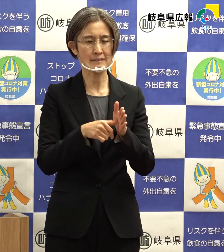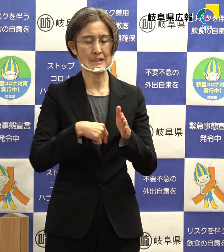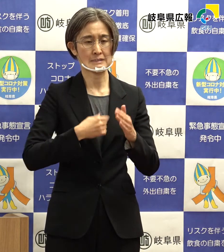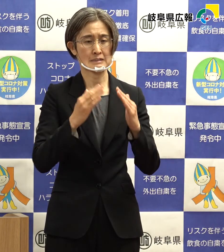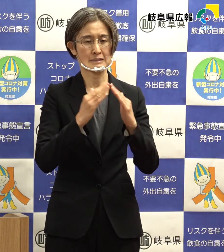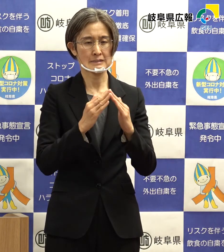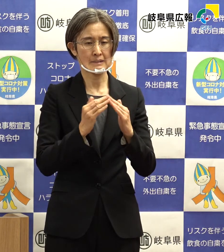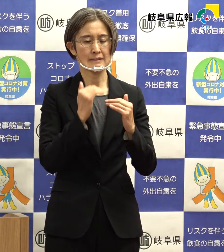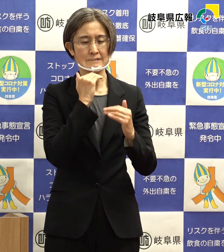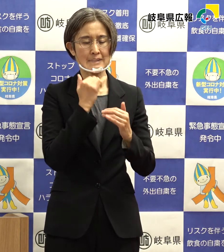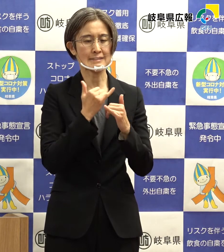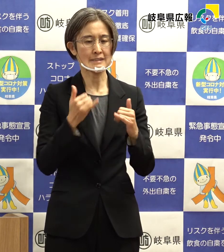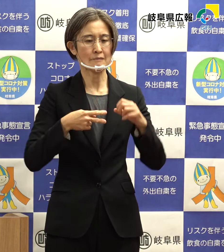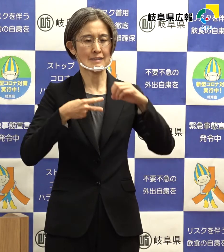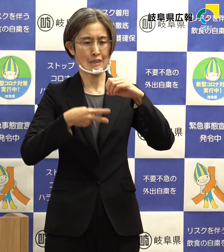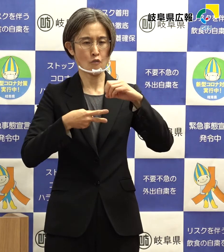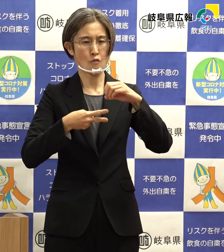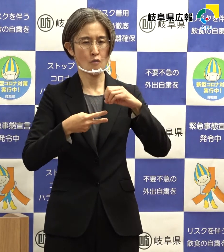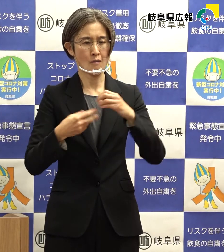ね。